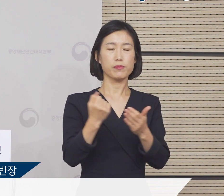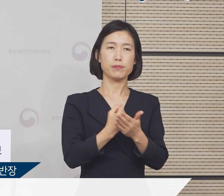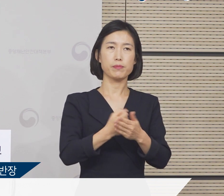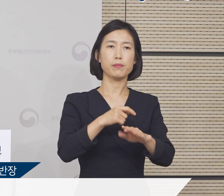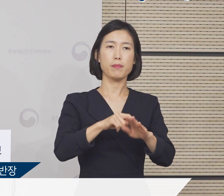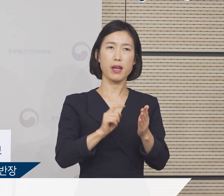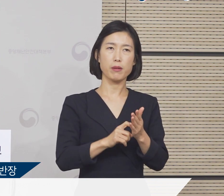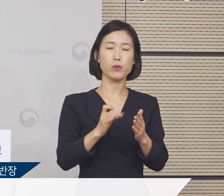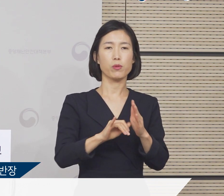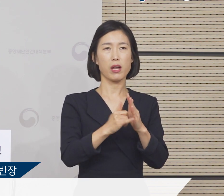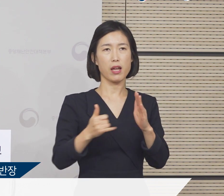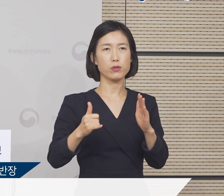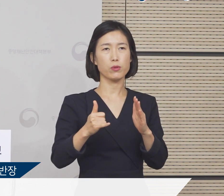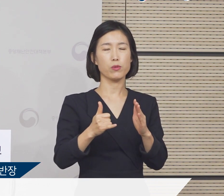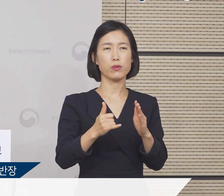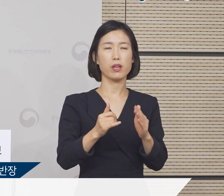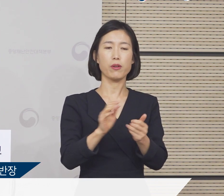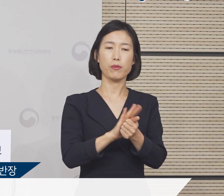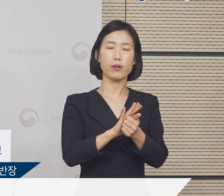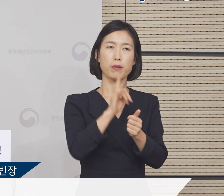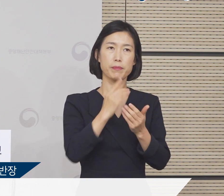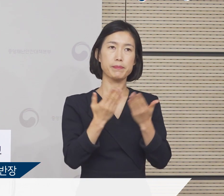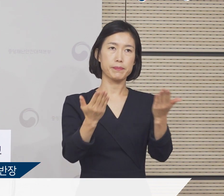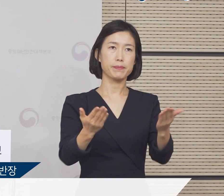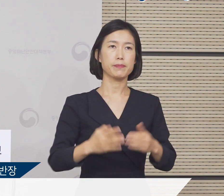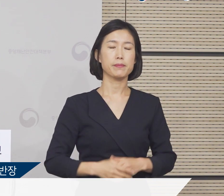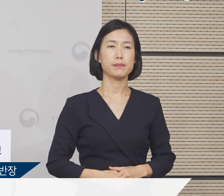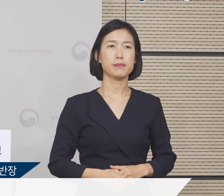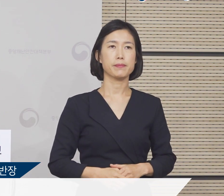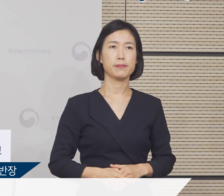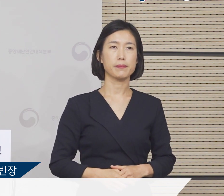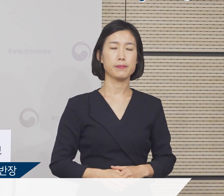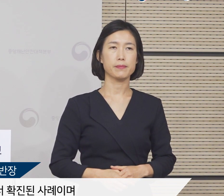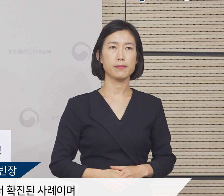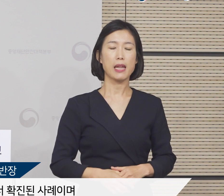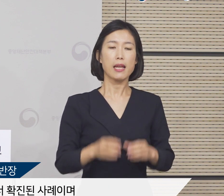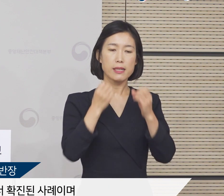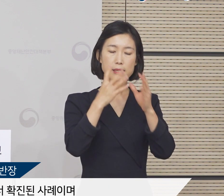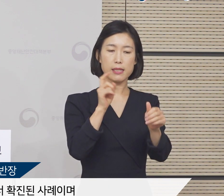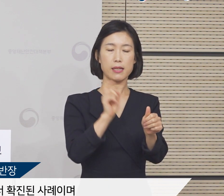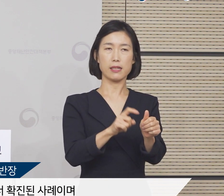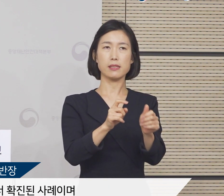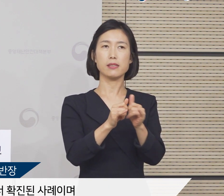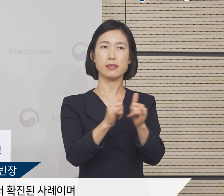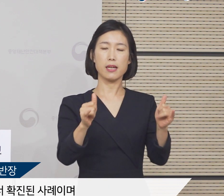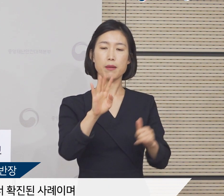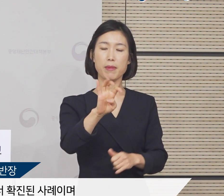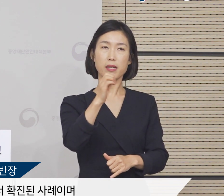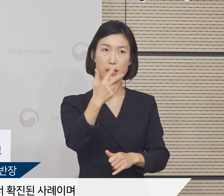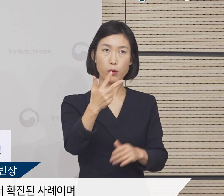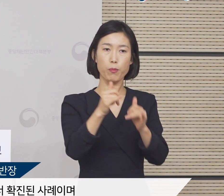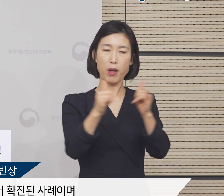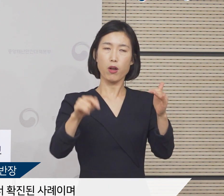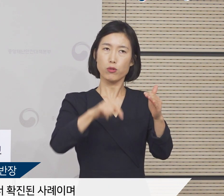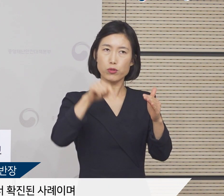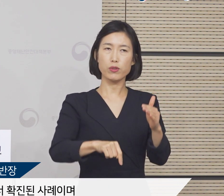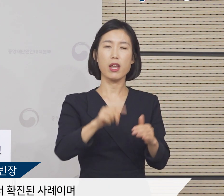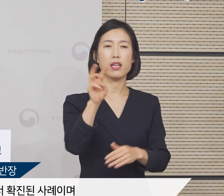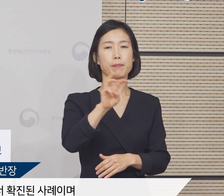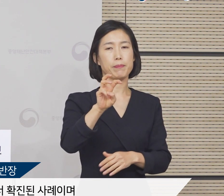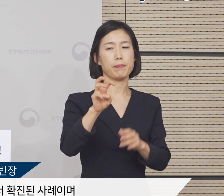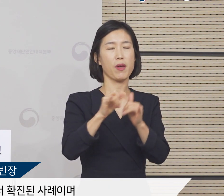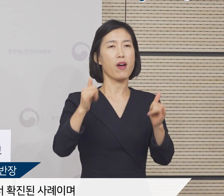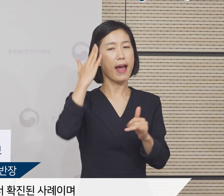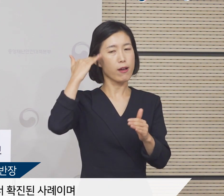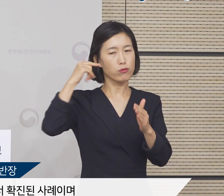빌고 유가족분들께는 깊은 위로의 말씀을 드립니다. 신규 확진자 47명 가운데